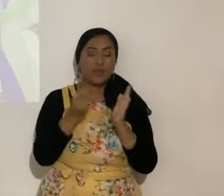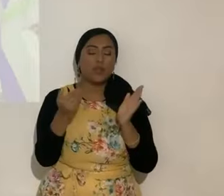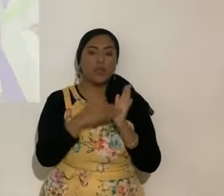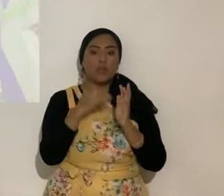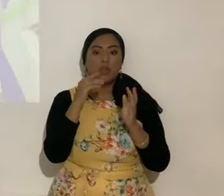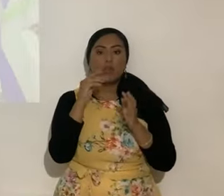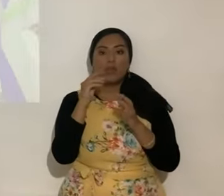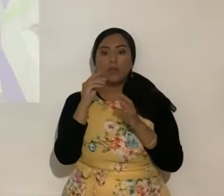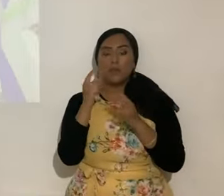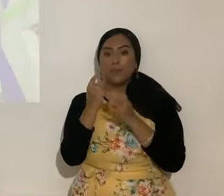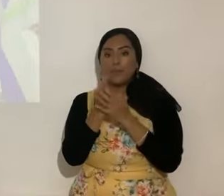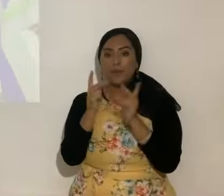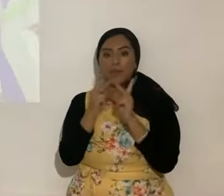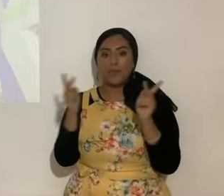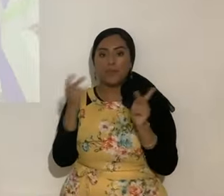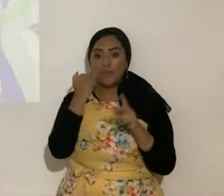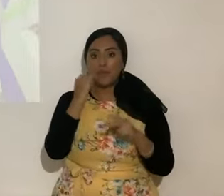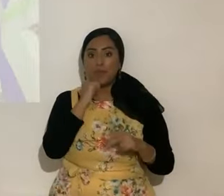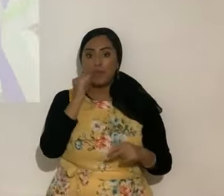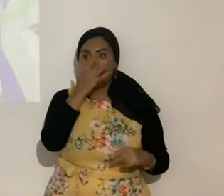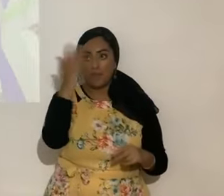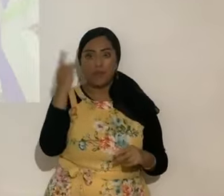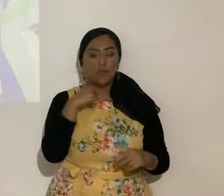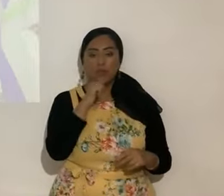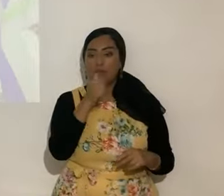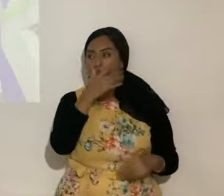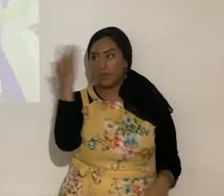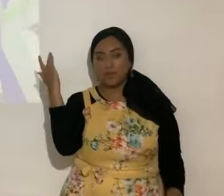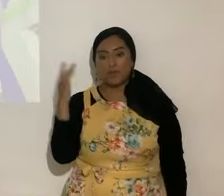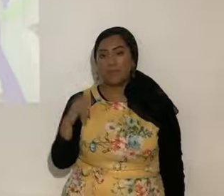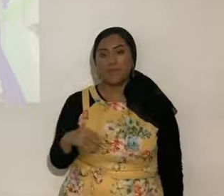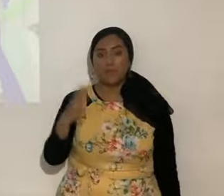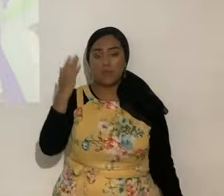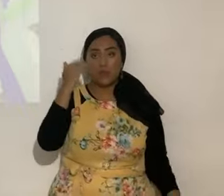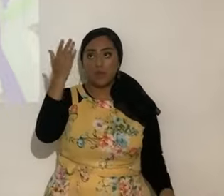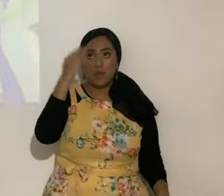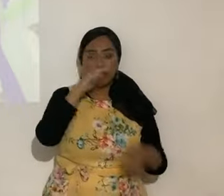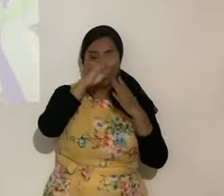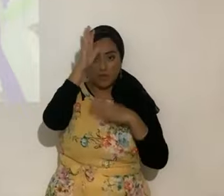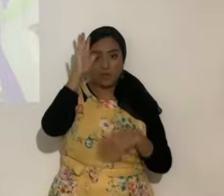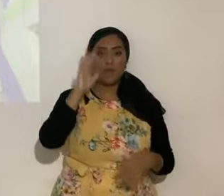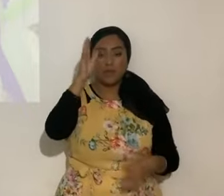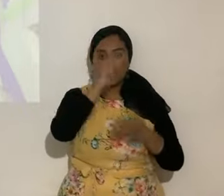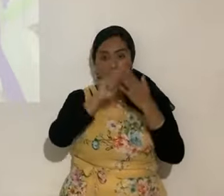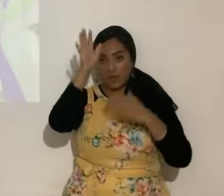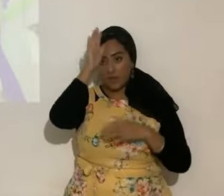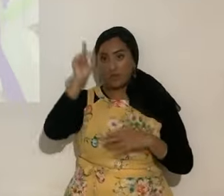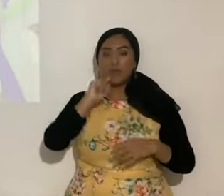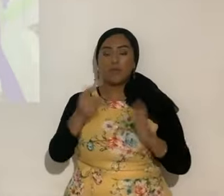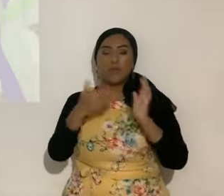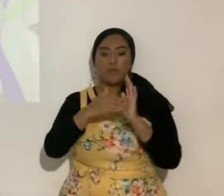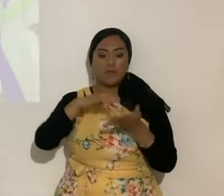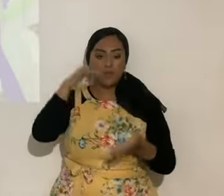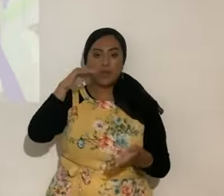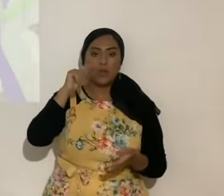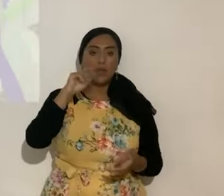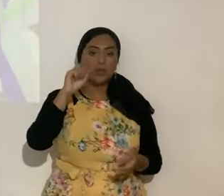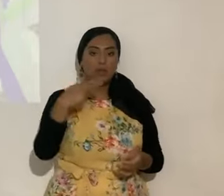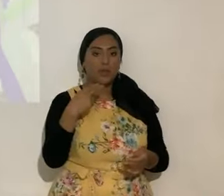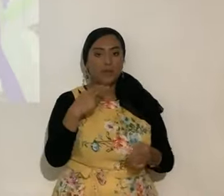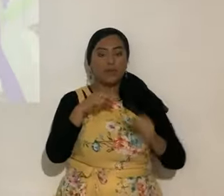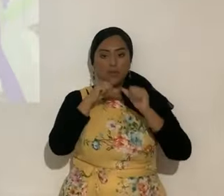Asparashot, se olvida, y no debemos de olvidarla, por eso el Eterno nos manda a estudiarlas para Asparashot otra vez, que siempre